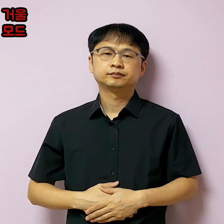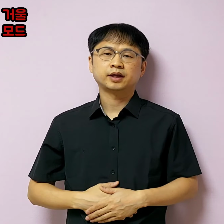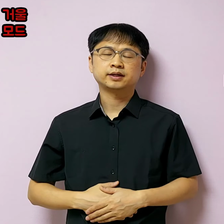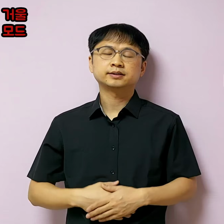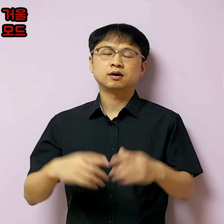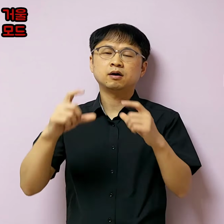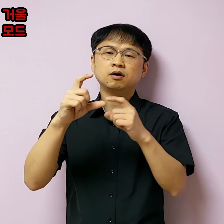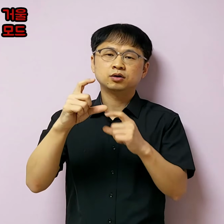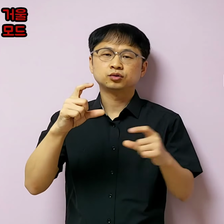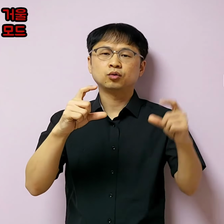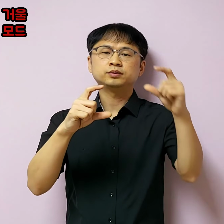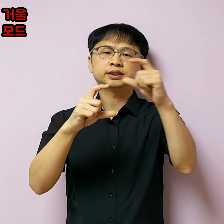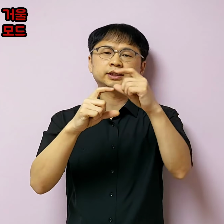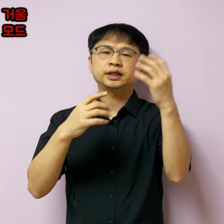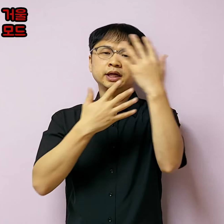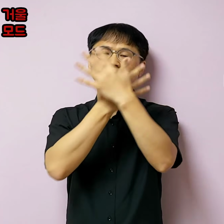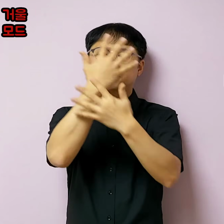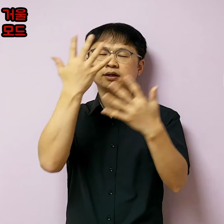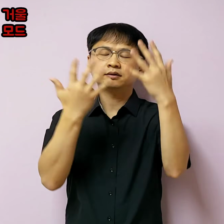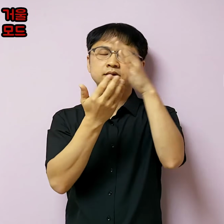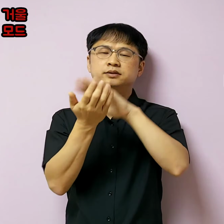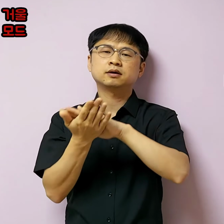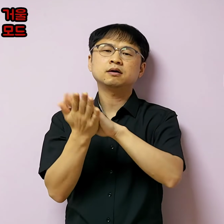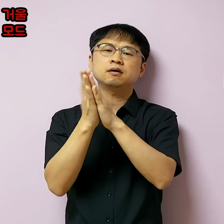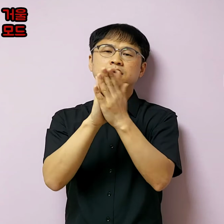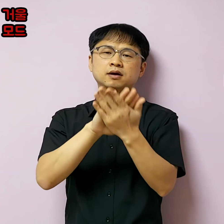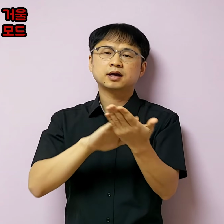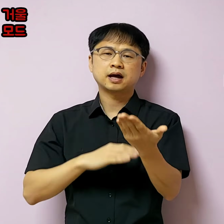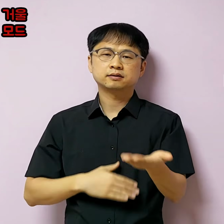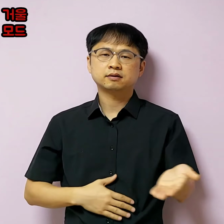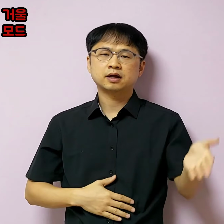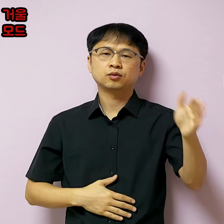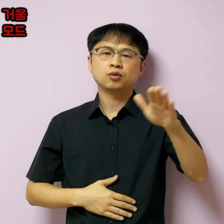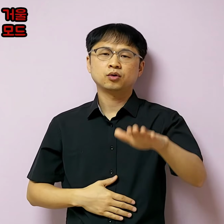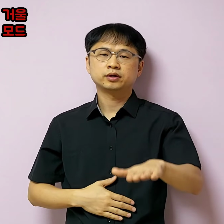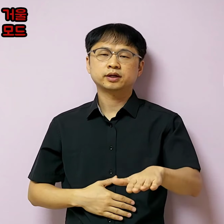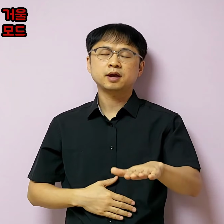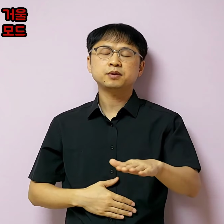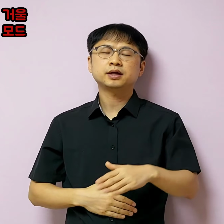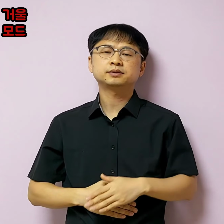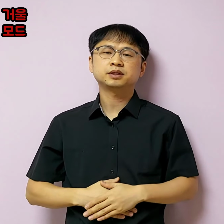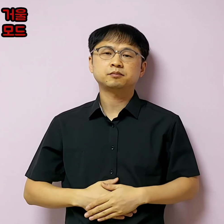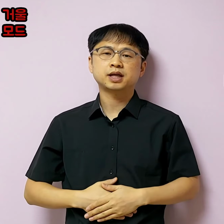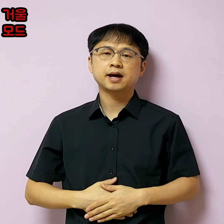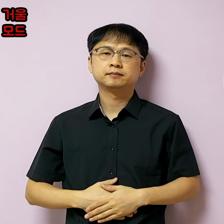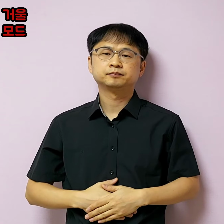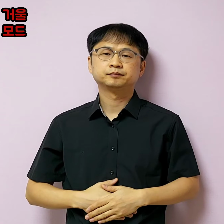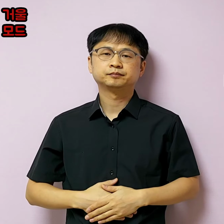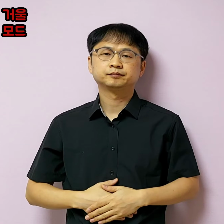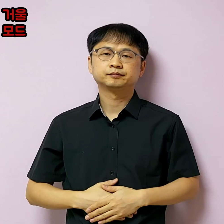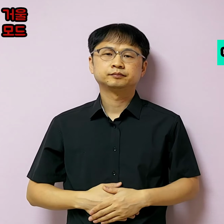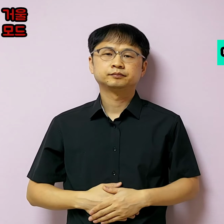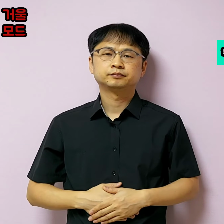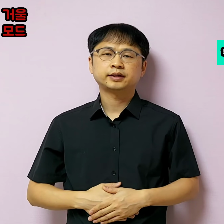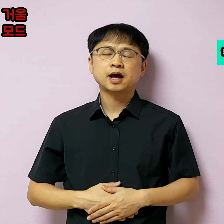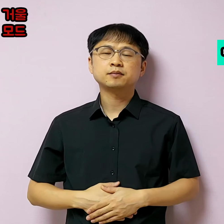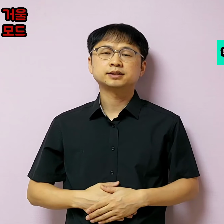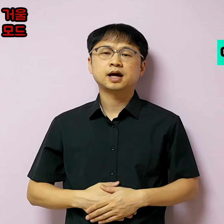네, 그래서 조금씩 옅어져 가더라도 이렇게 표현하시면 됩니다. 네, 다음